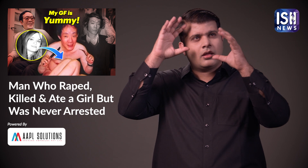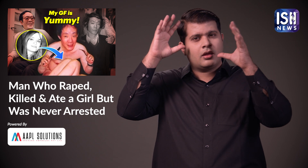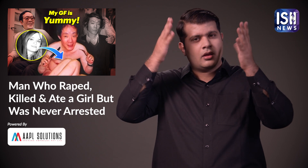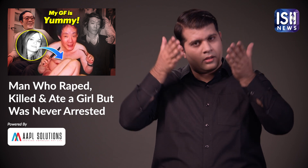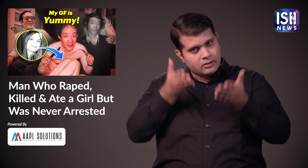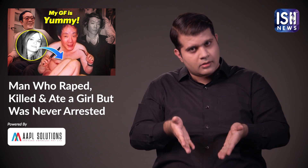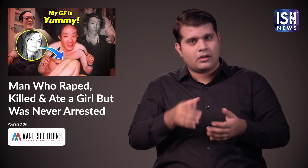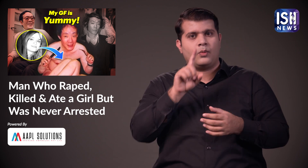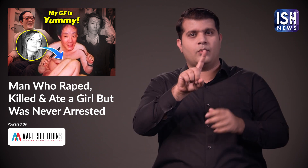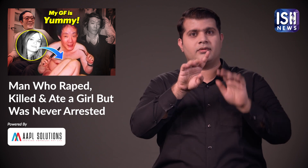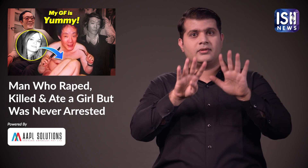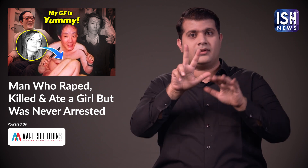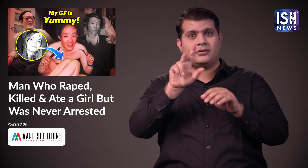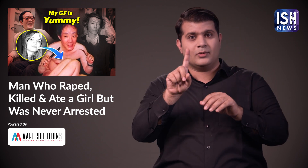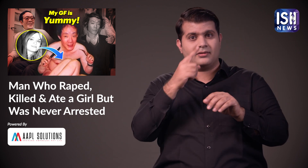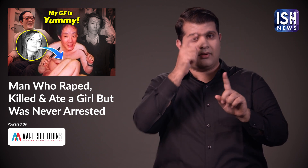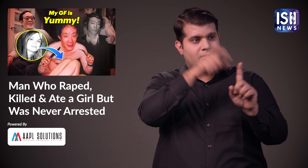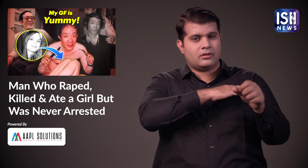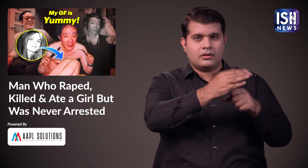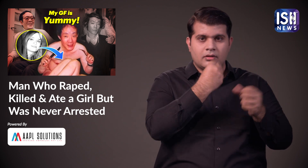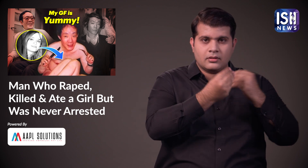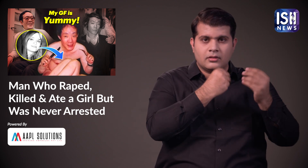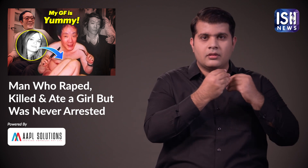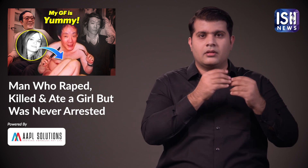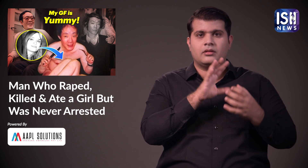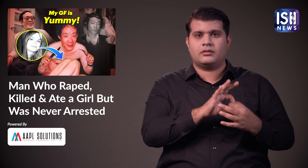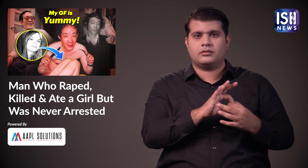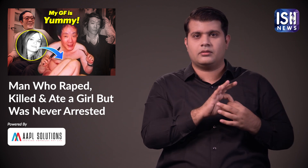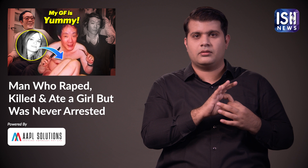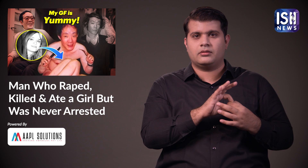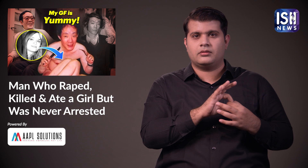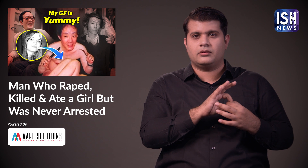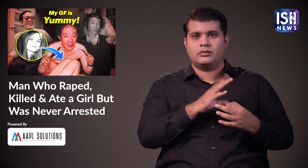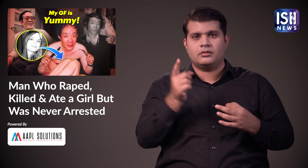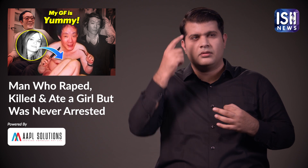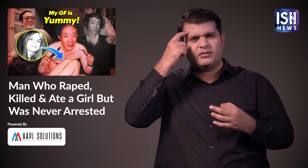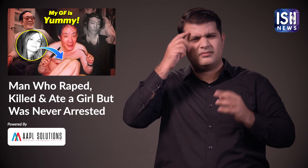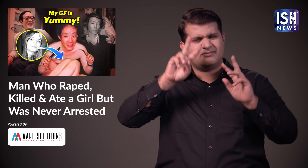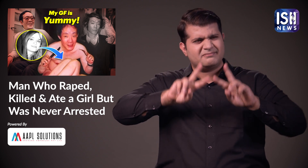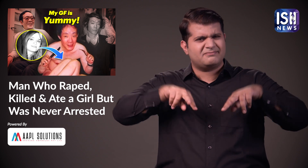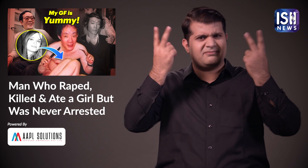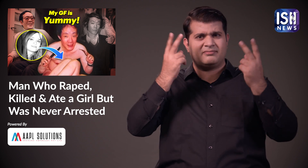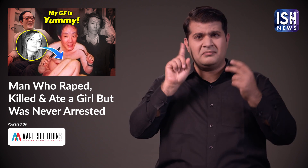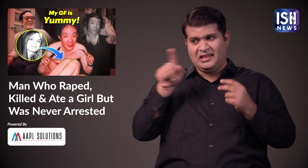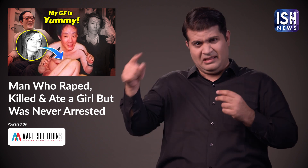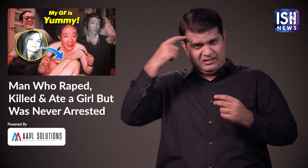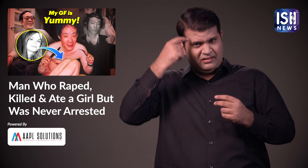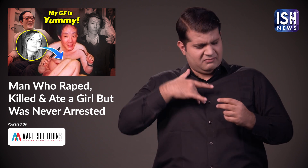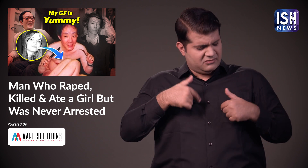इस तरह 1981 में उसने रेनी की हत्या कर उसका मांस खाया। बेहद असामान्य, लेकिन सगावा के